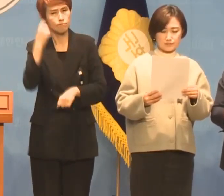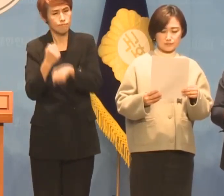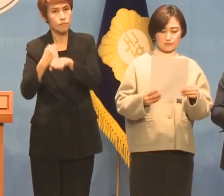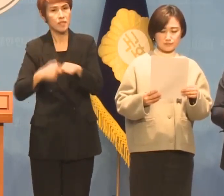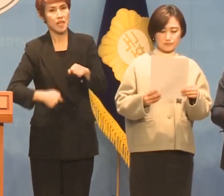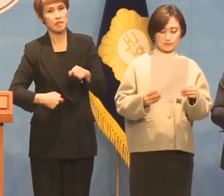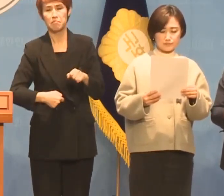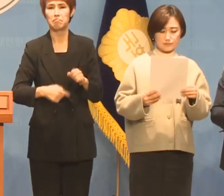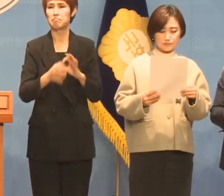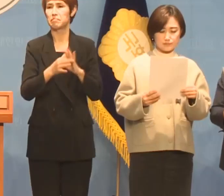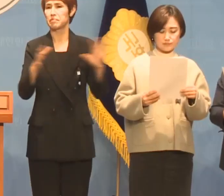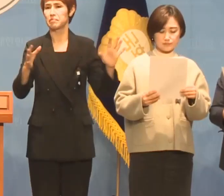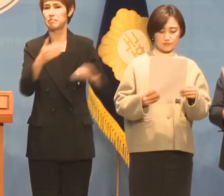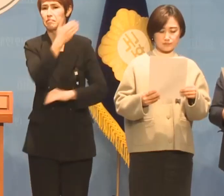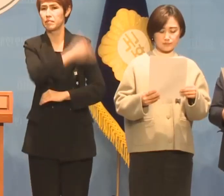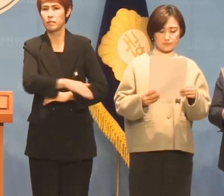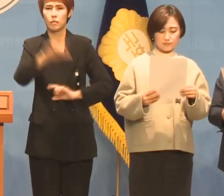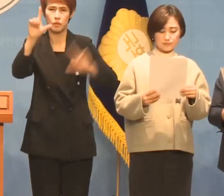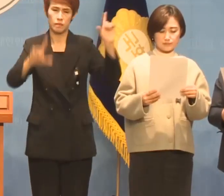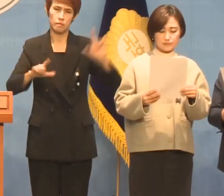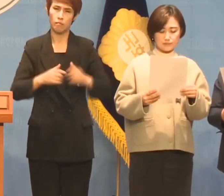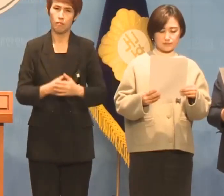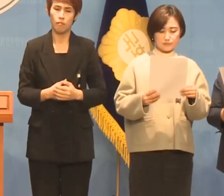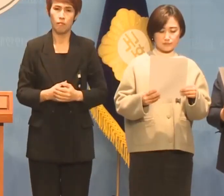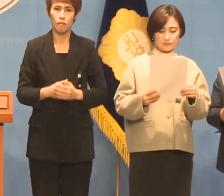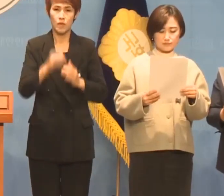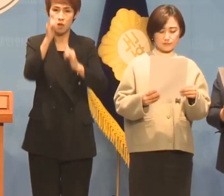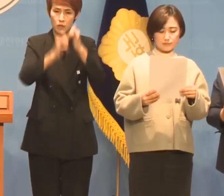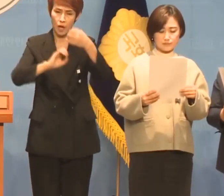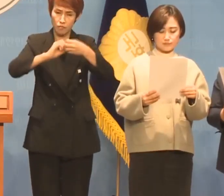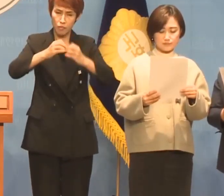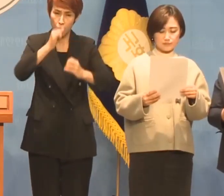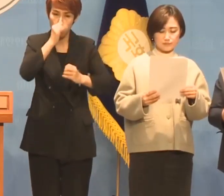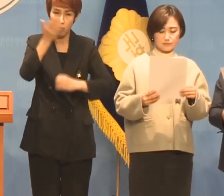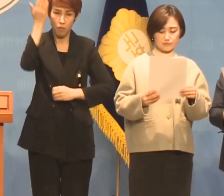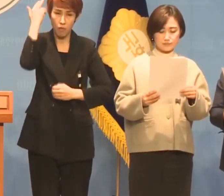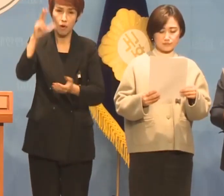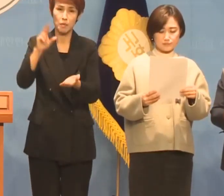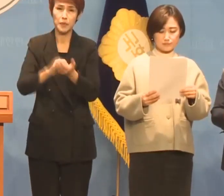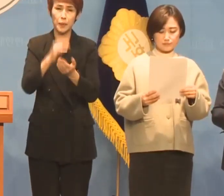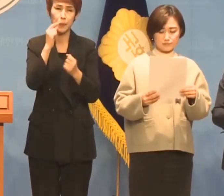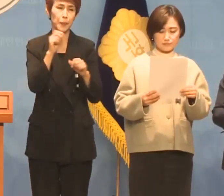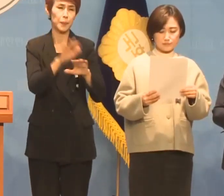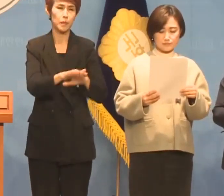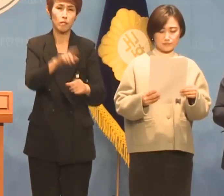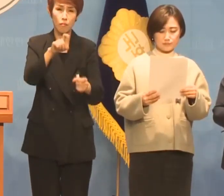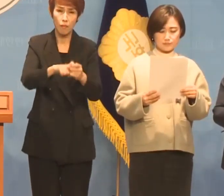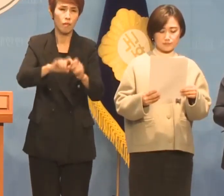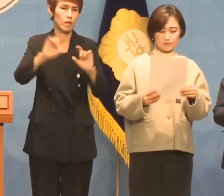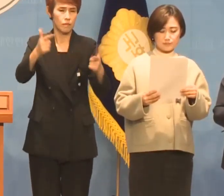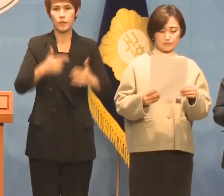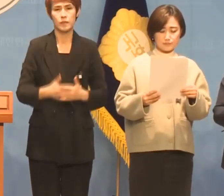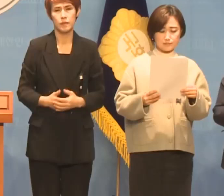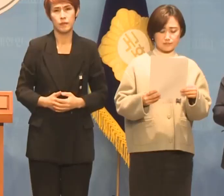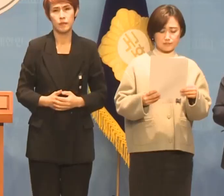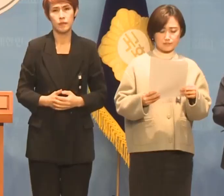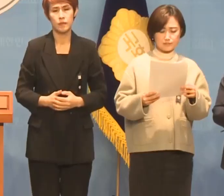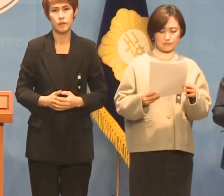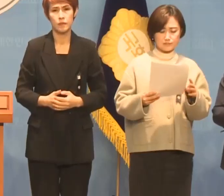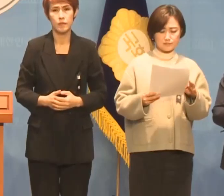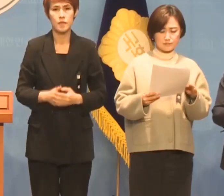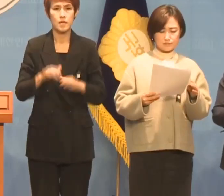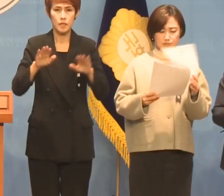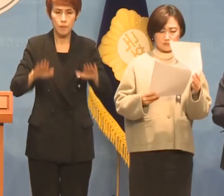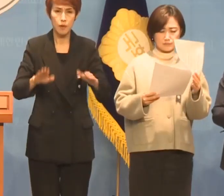중대한 행위입니다. 역사 왜곡은 단순히 과거의 문제를 덮어두는 것이 아닙니다. 이는 현재와